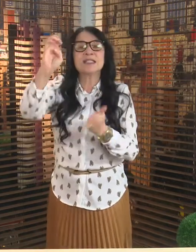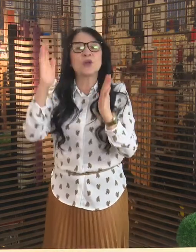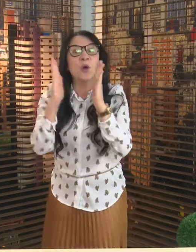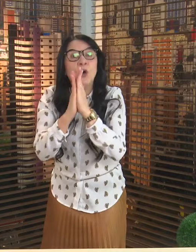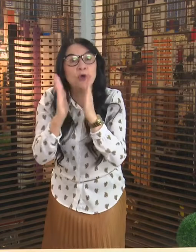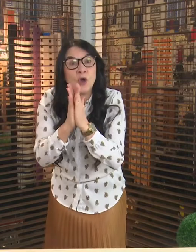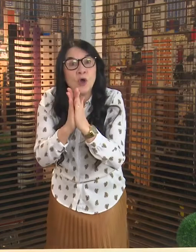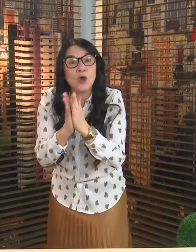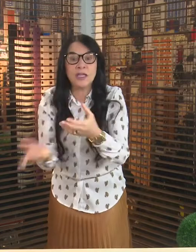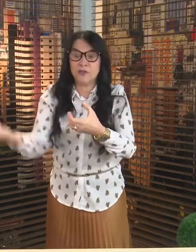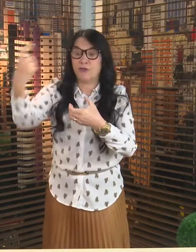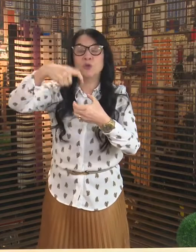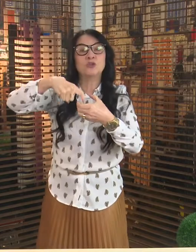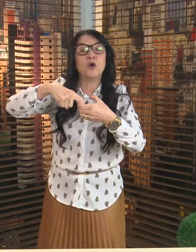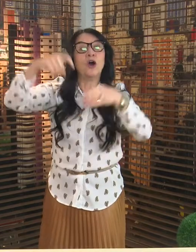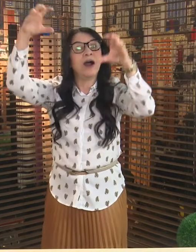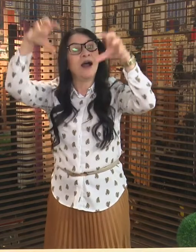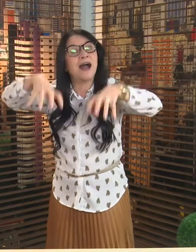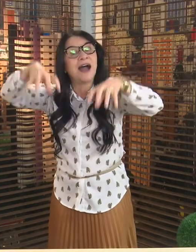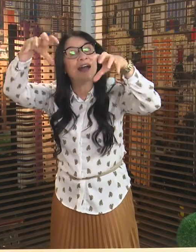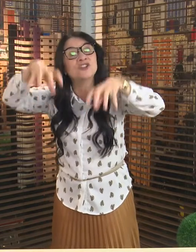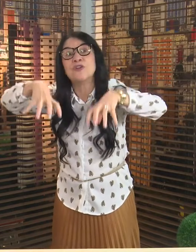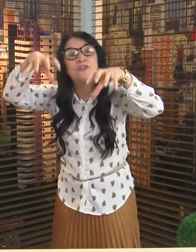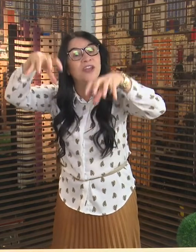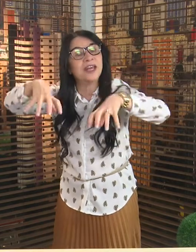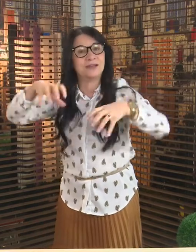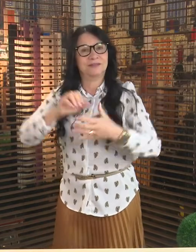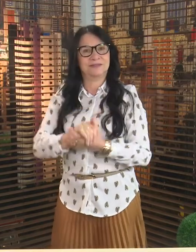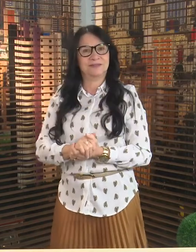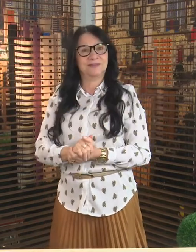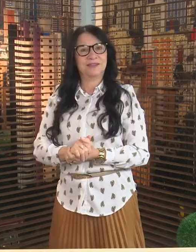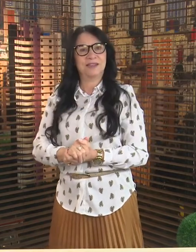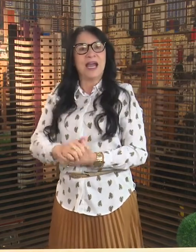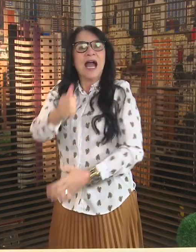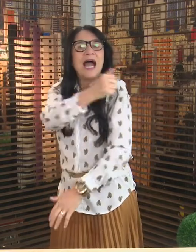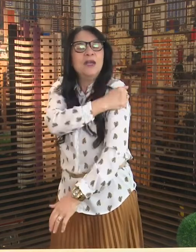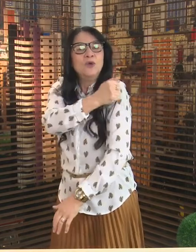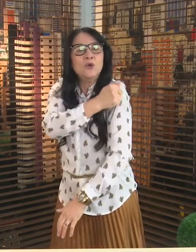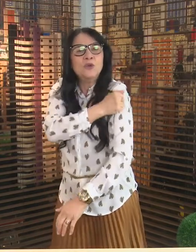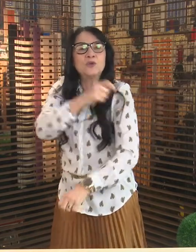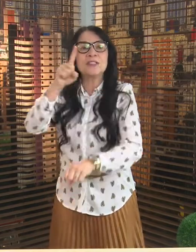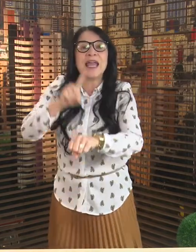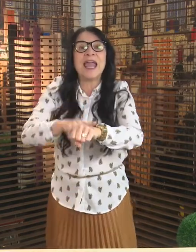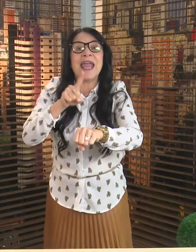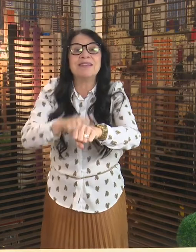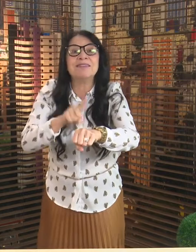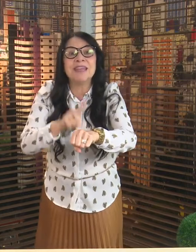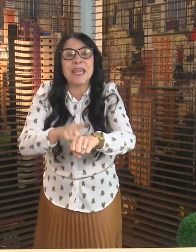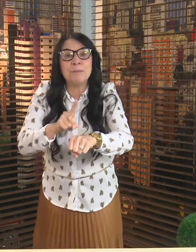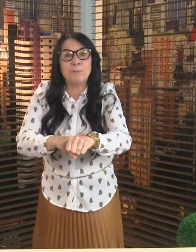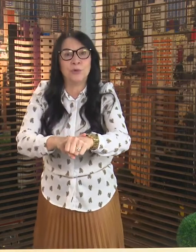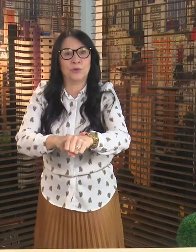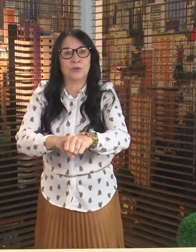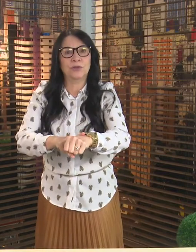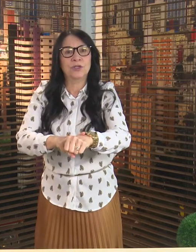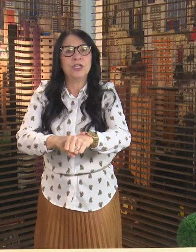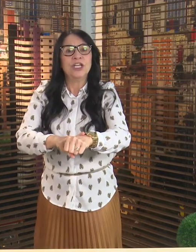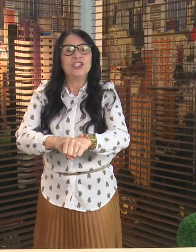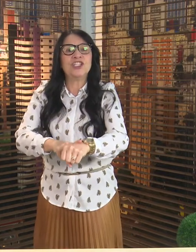Elias orou e voltou a chover. Alunos, é tempo